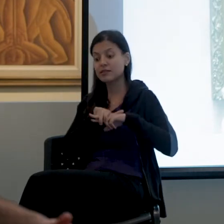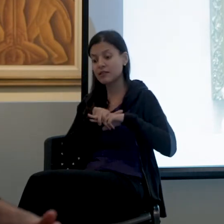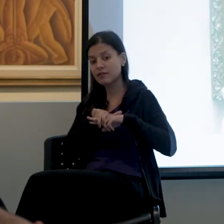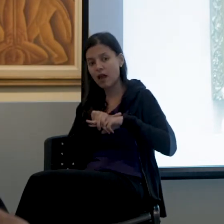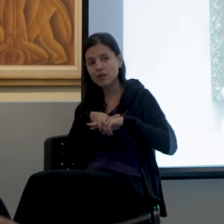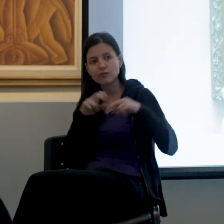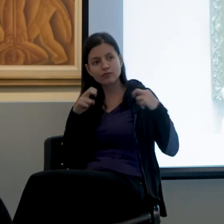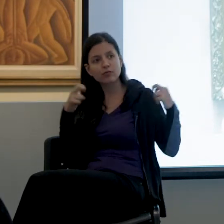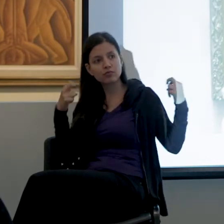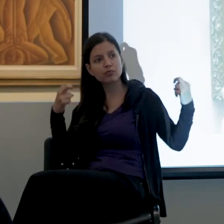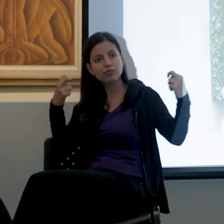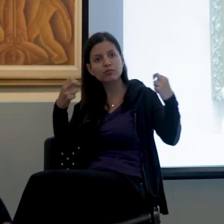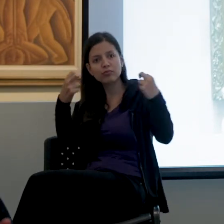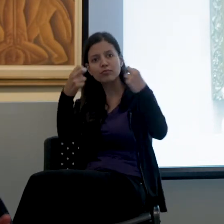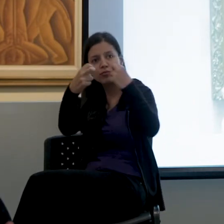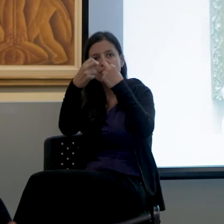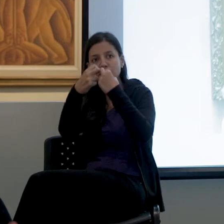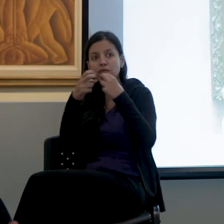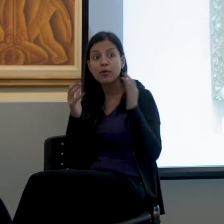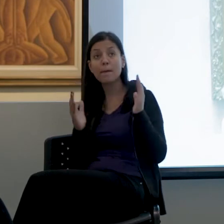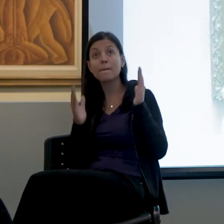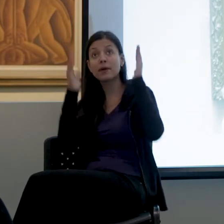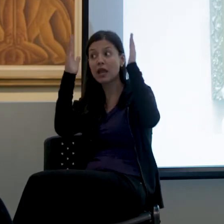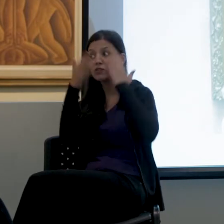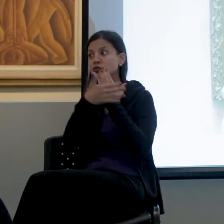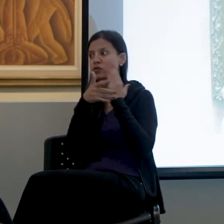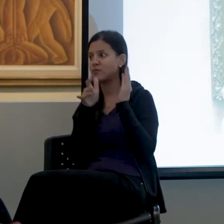lugar, neste prédio,